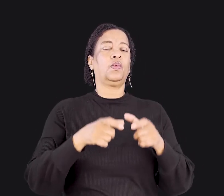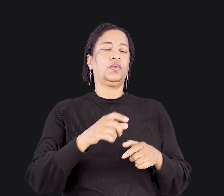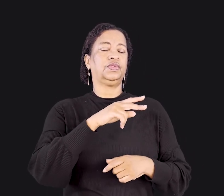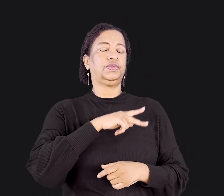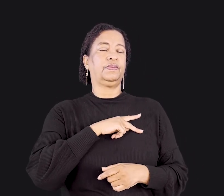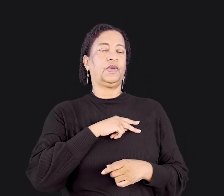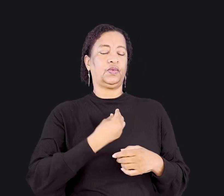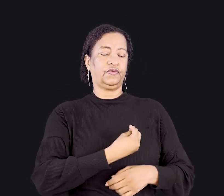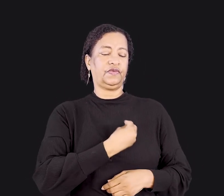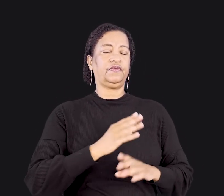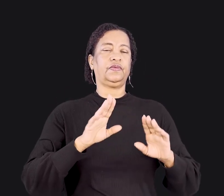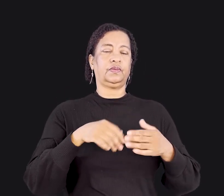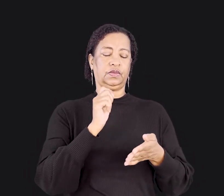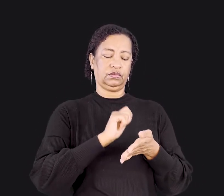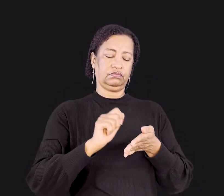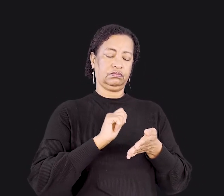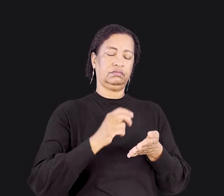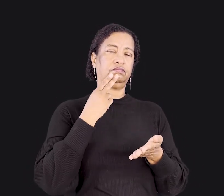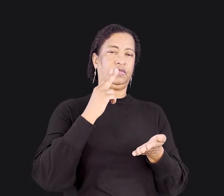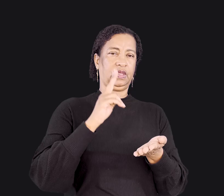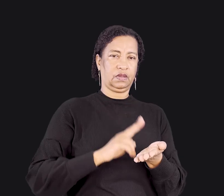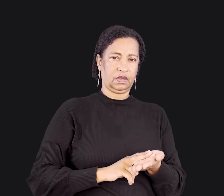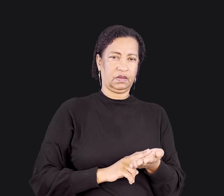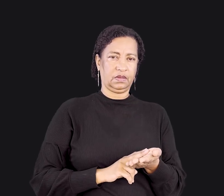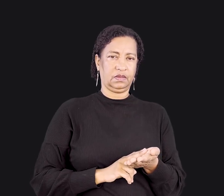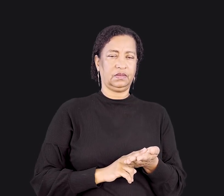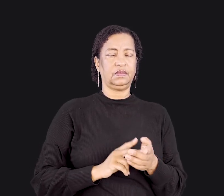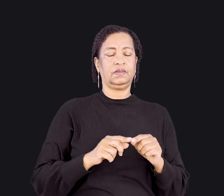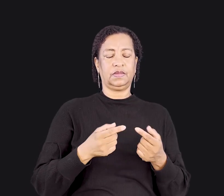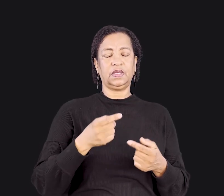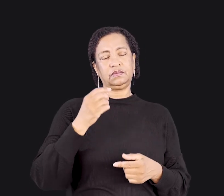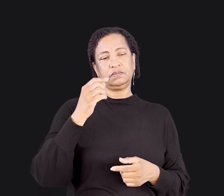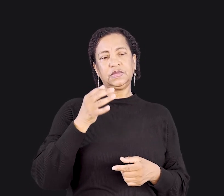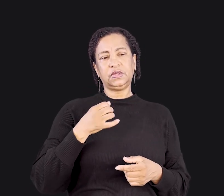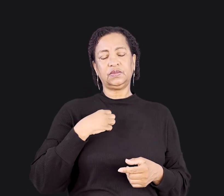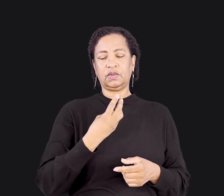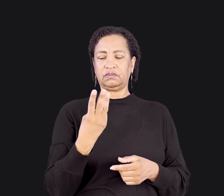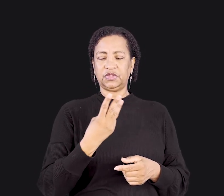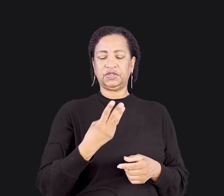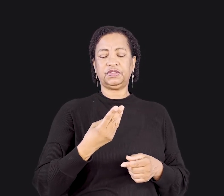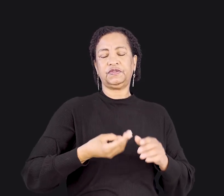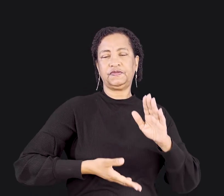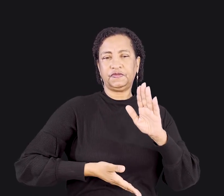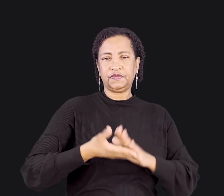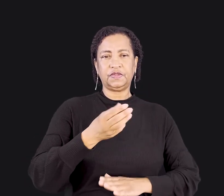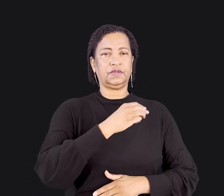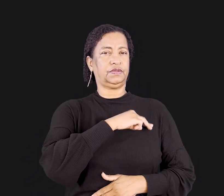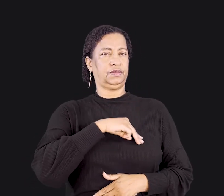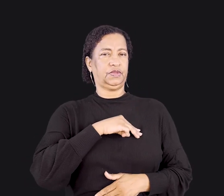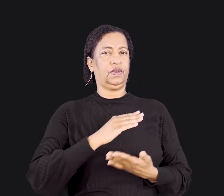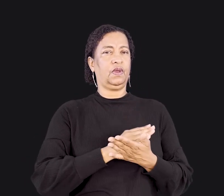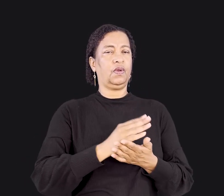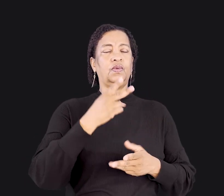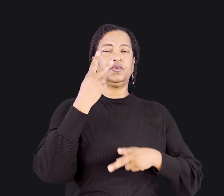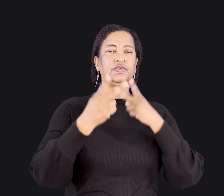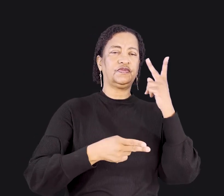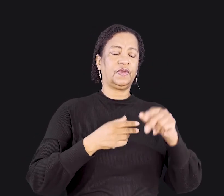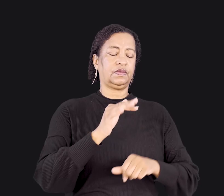estava quando escreveu esta carta. Mas é certo que ele a escreveu na sua terceira viagem missionária. Alguns dizem que foi em